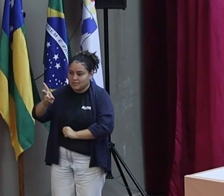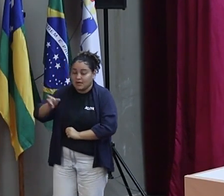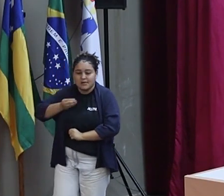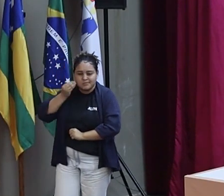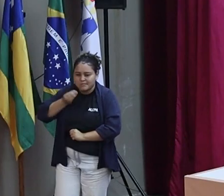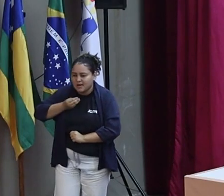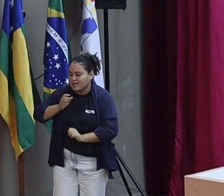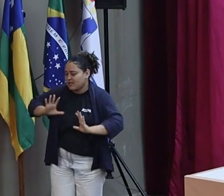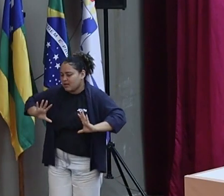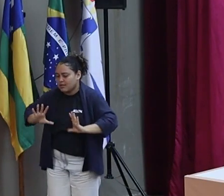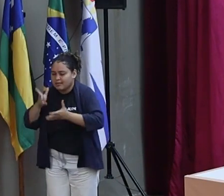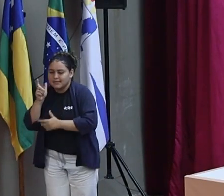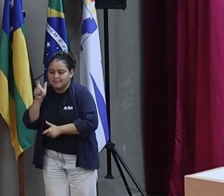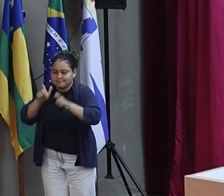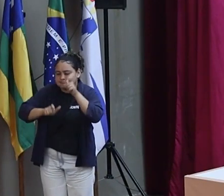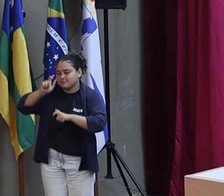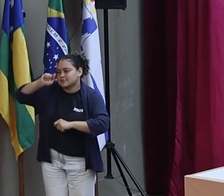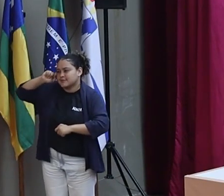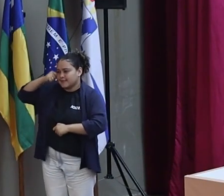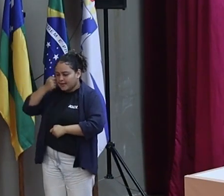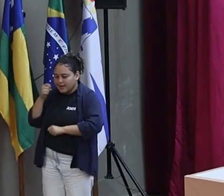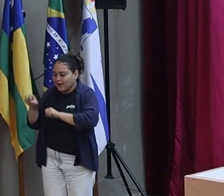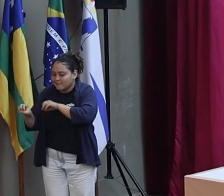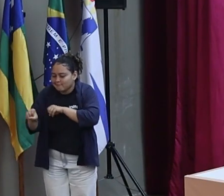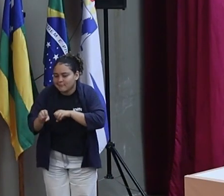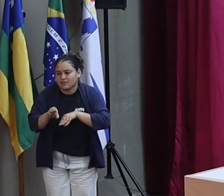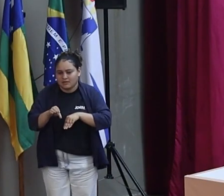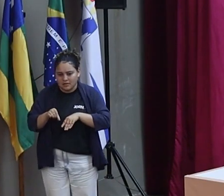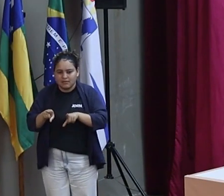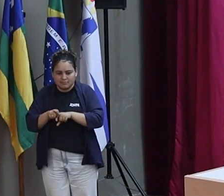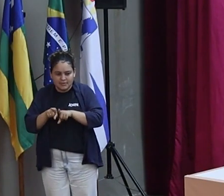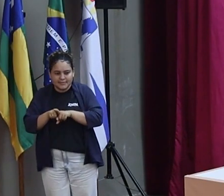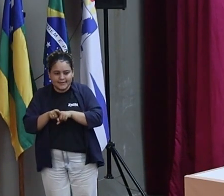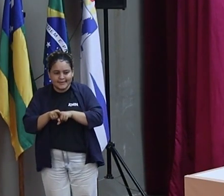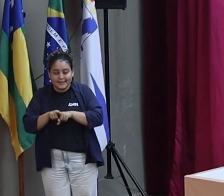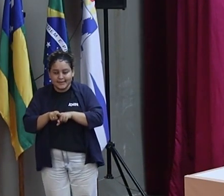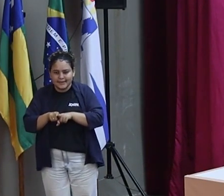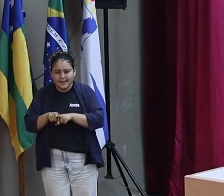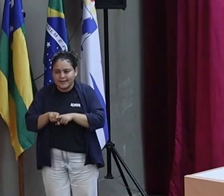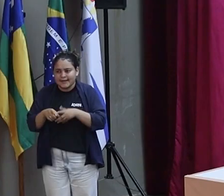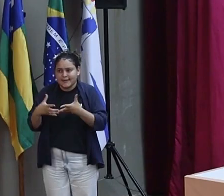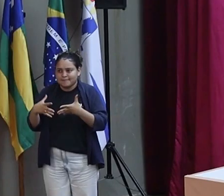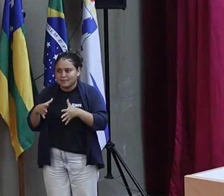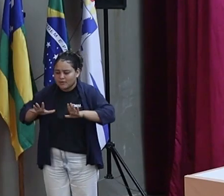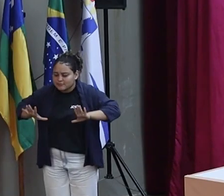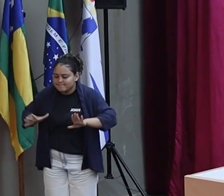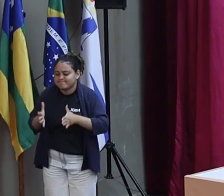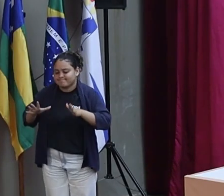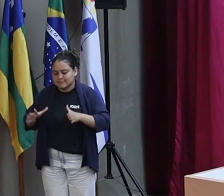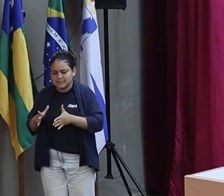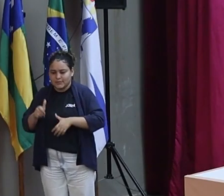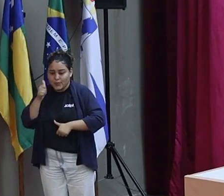do movimento negro educador, né, como a Nilma Gomes tem tratado. Então, as experiências do movimento negro são